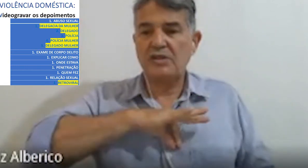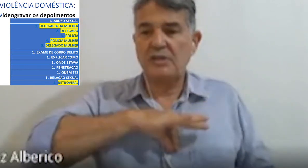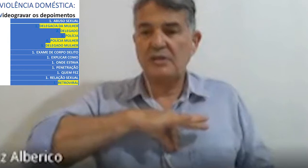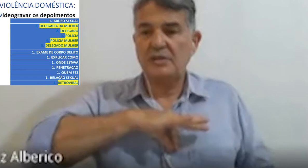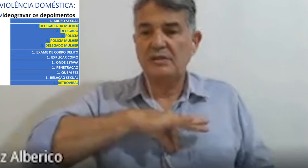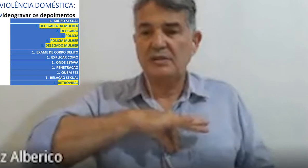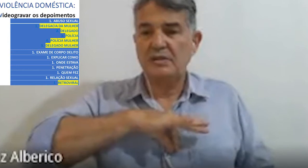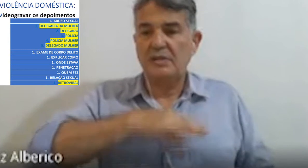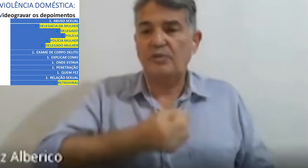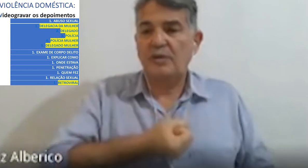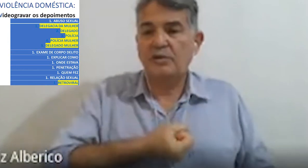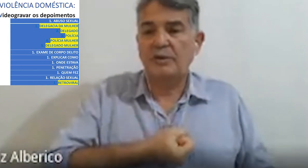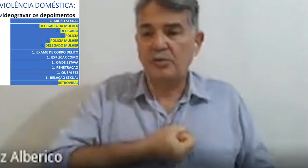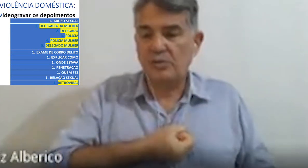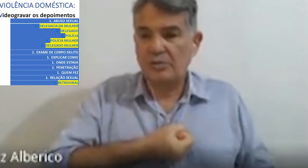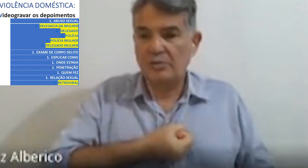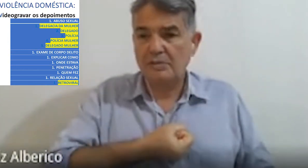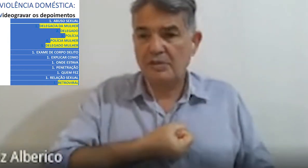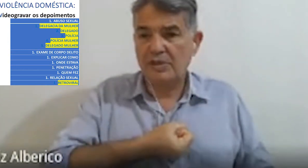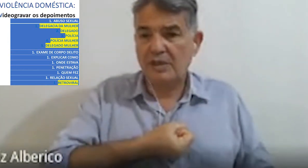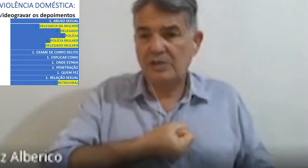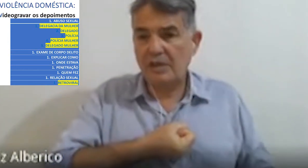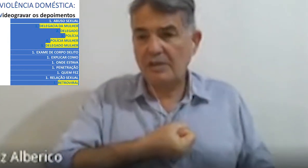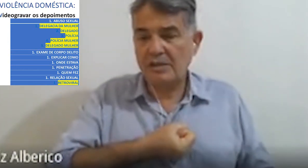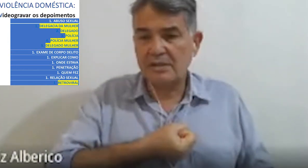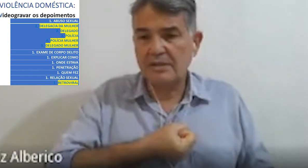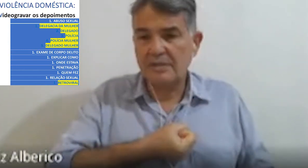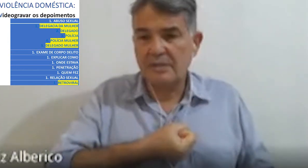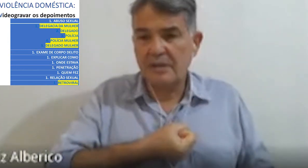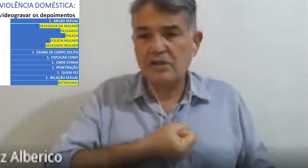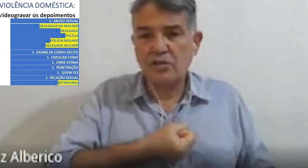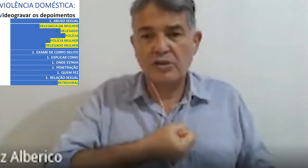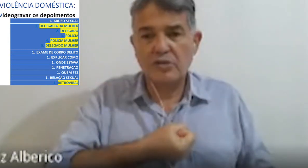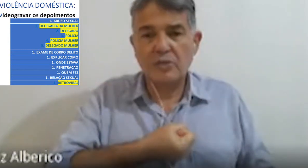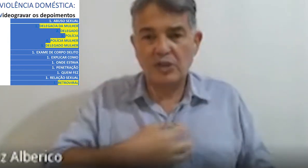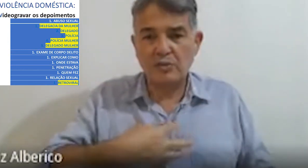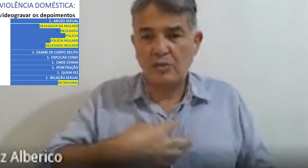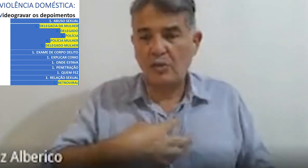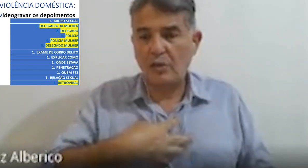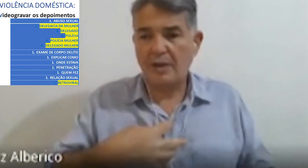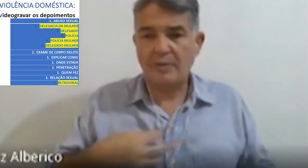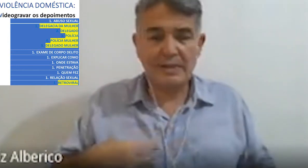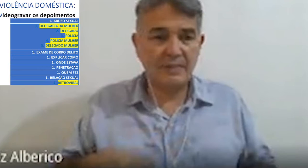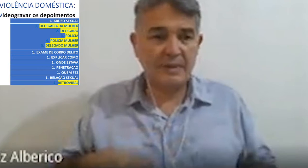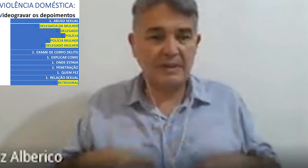vagina e o sinal do ânus. Então, a gente tem as três regiões no mesmo local para ser